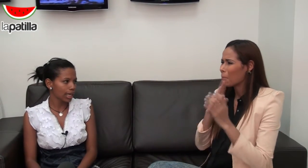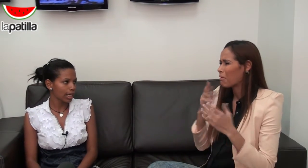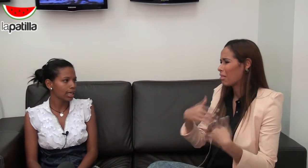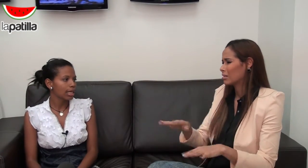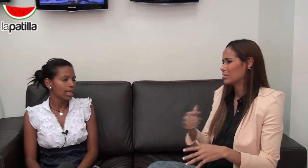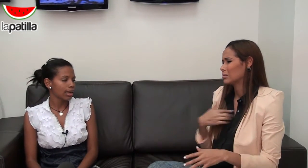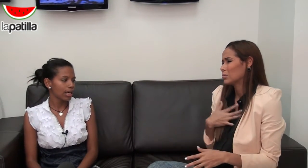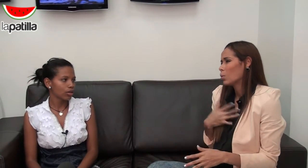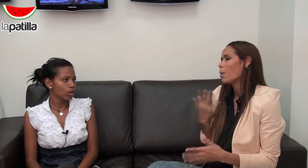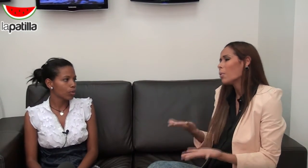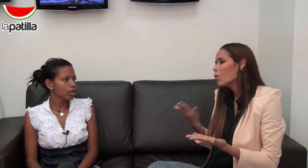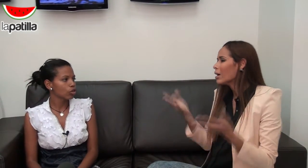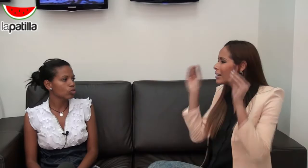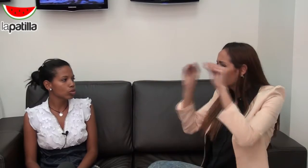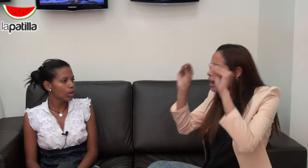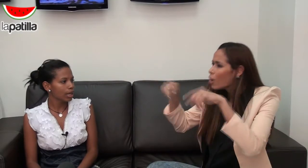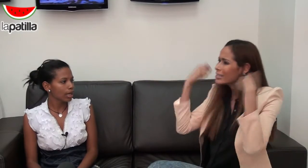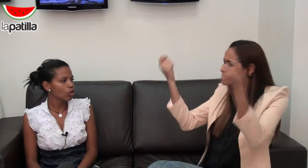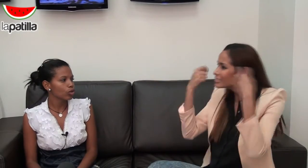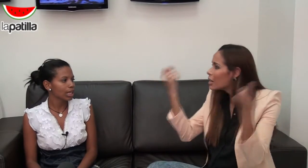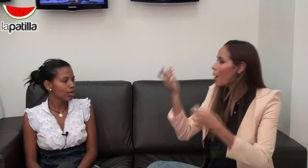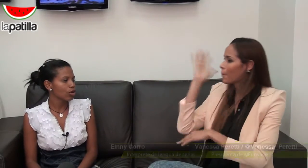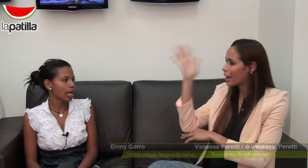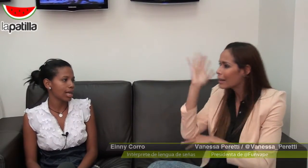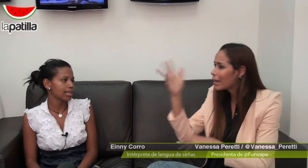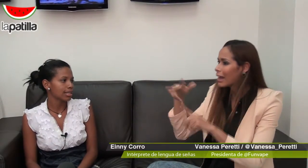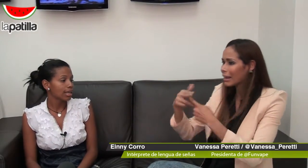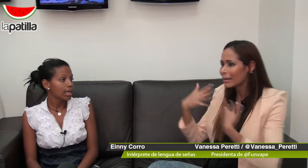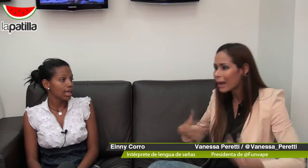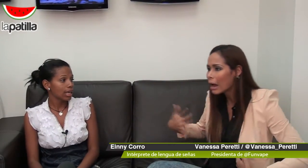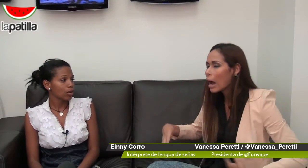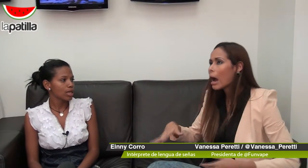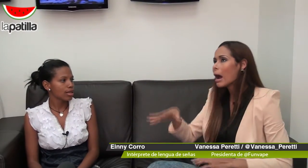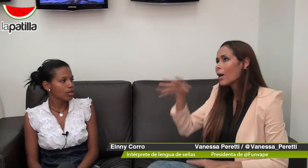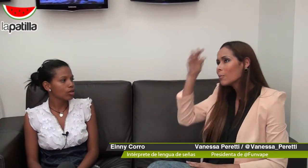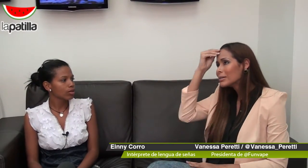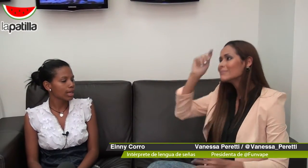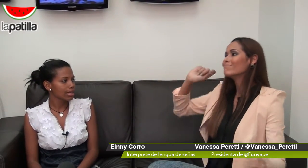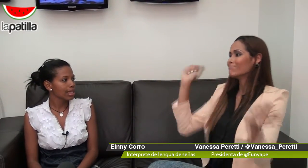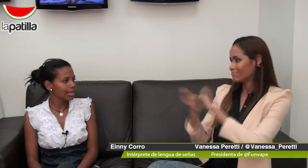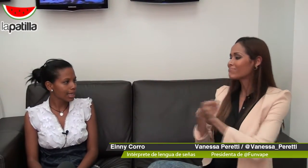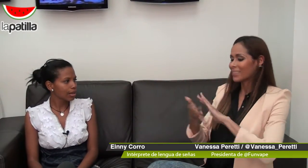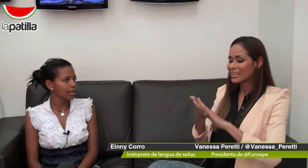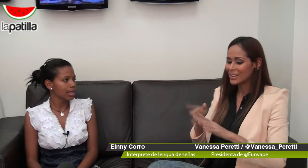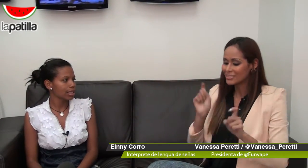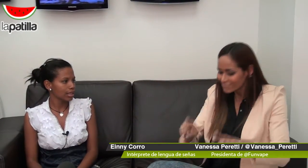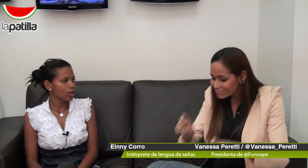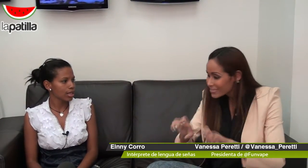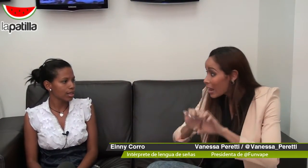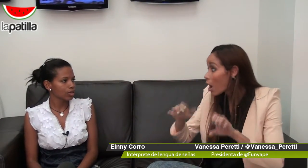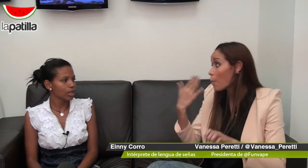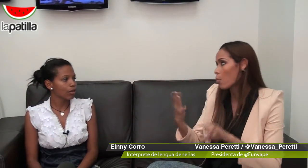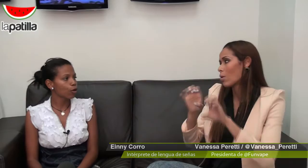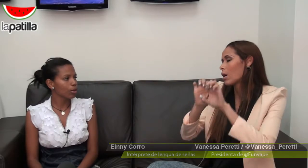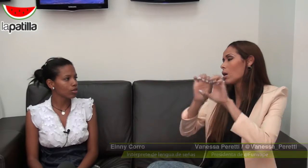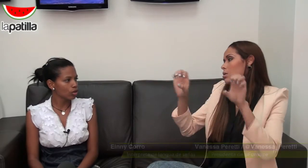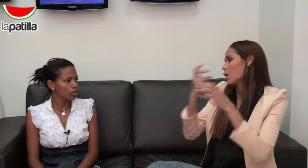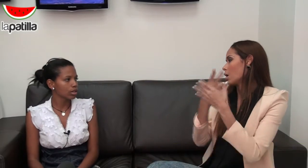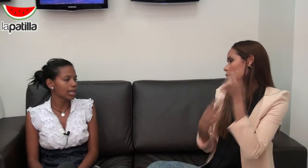esto representó muchas barreras comunicacionales. Hubiese sido excelente que de niña hubiese tenido esta formación a